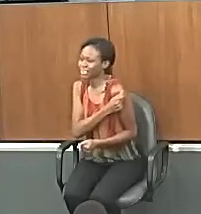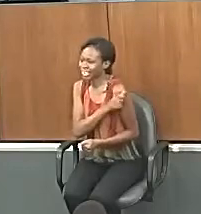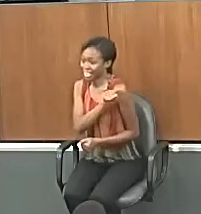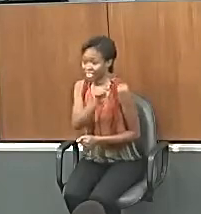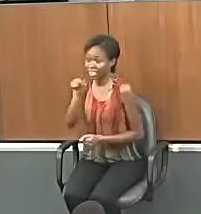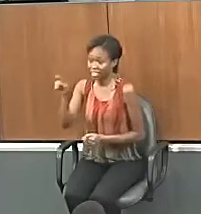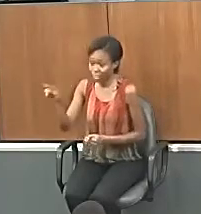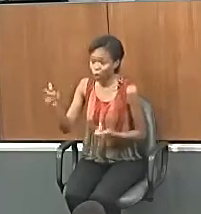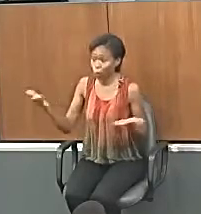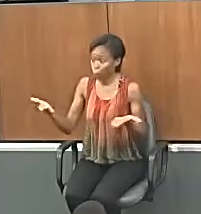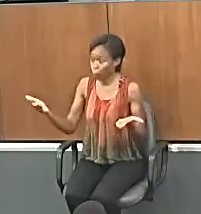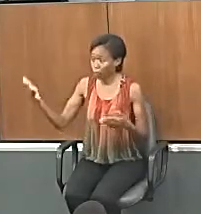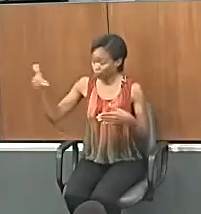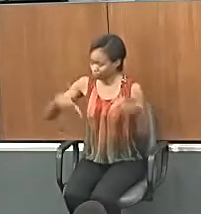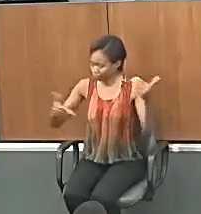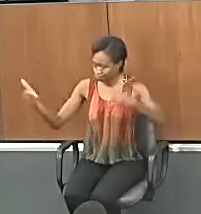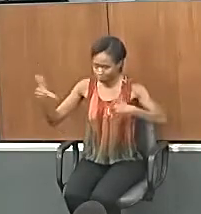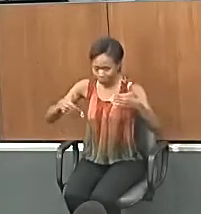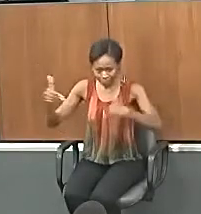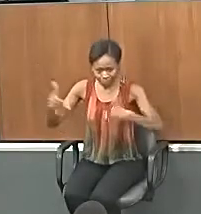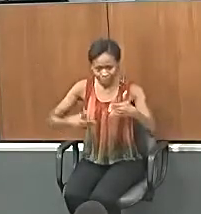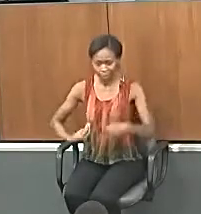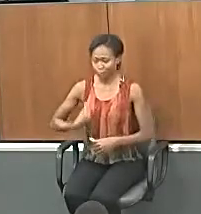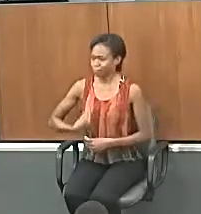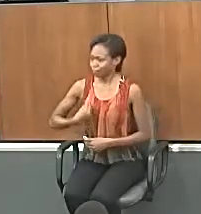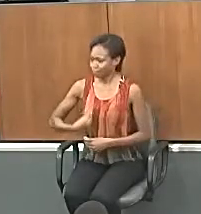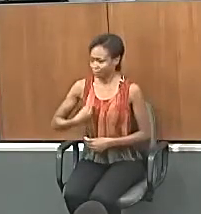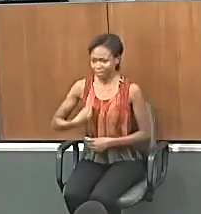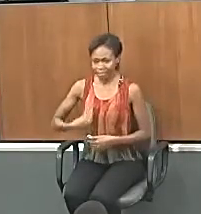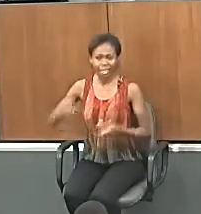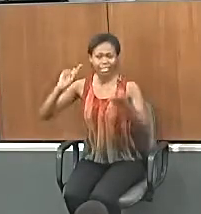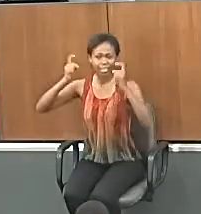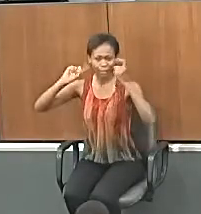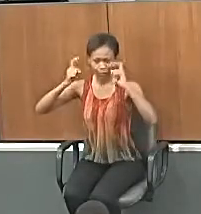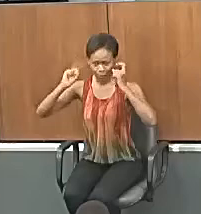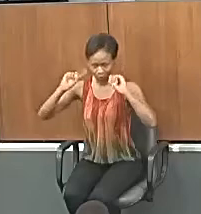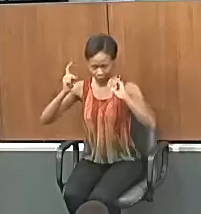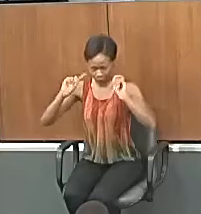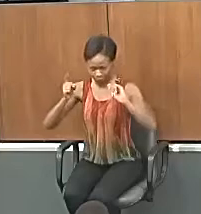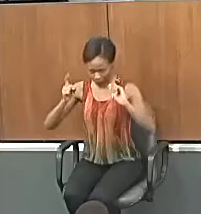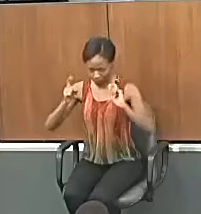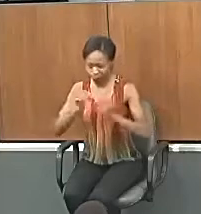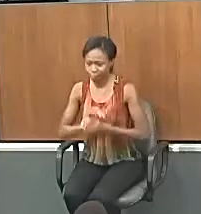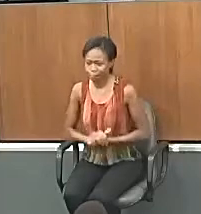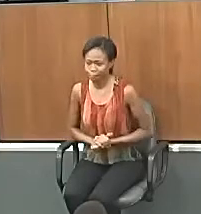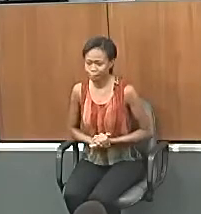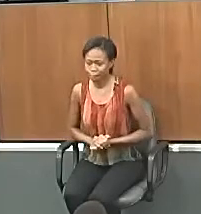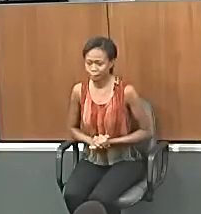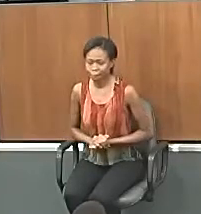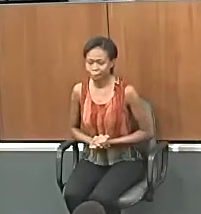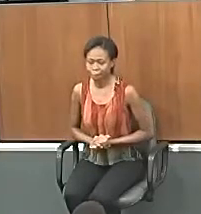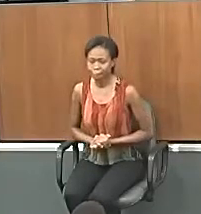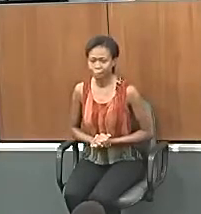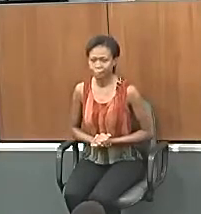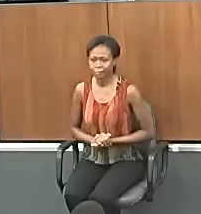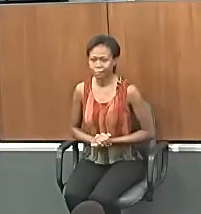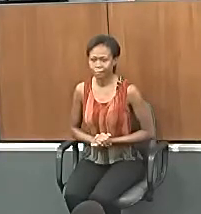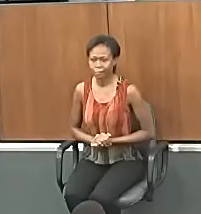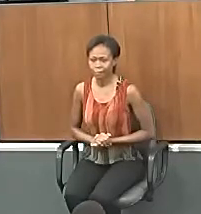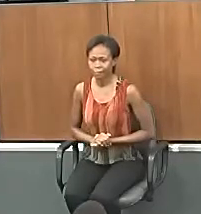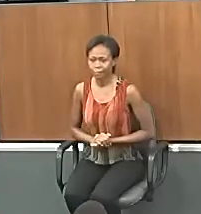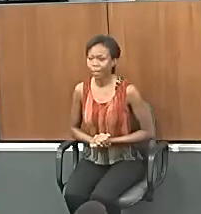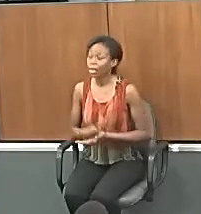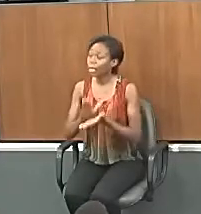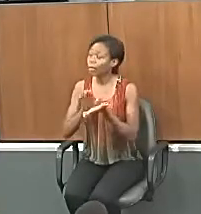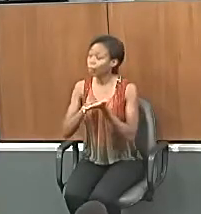estão nessa tarde participando dessa audiência pública é criado